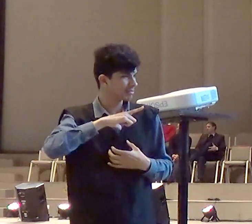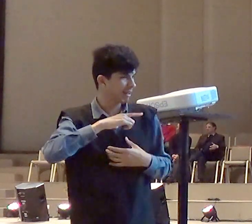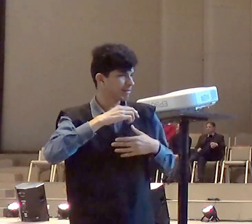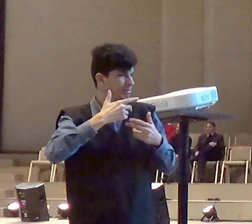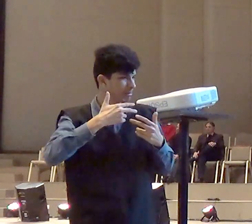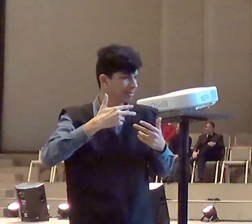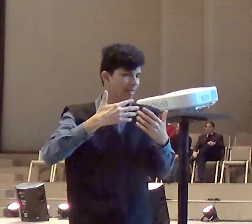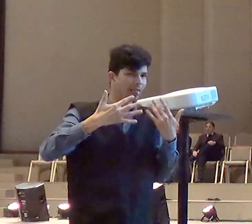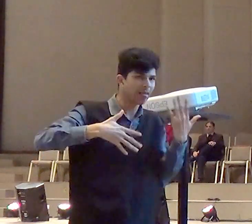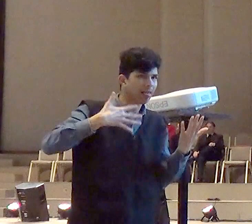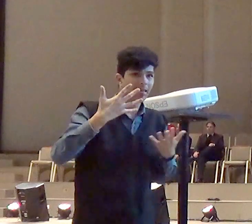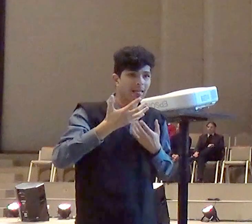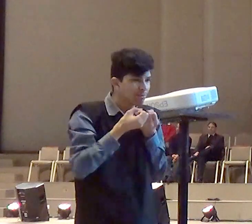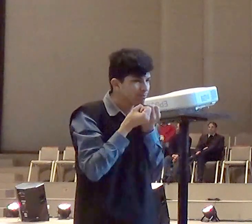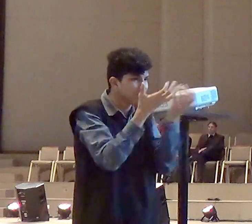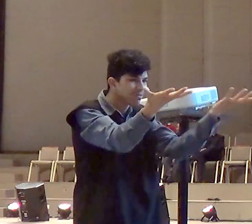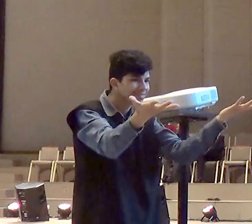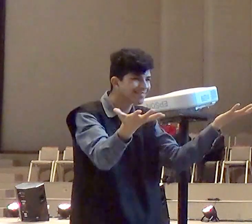boca